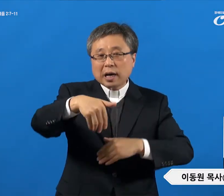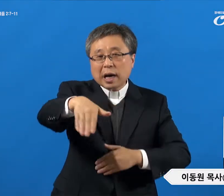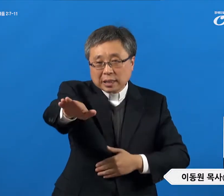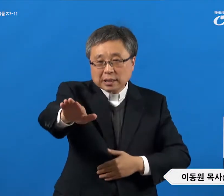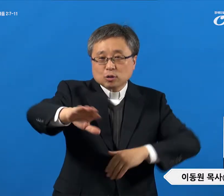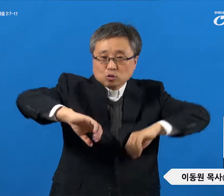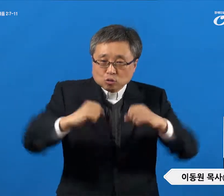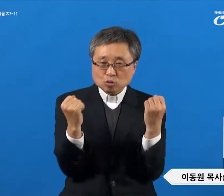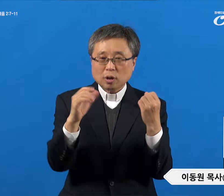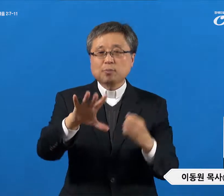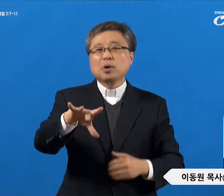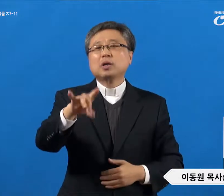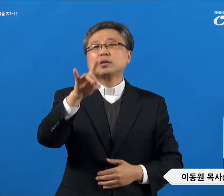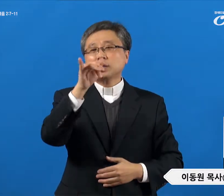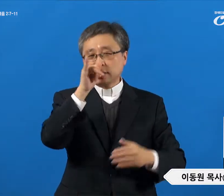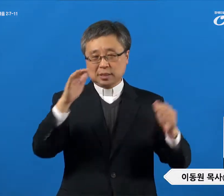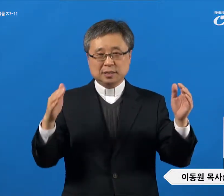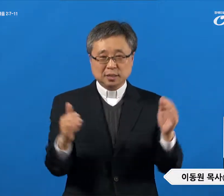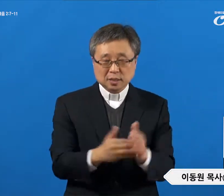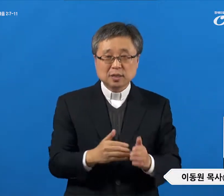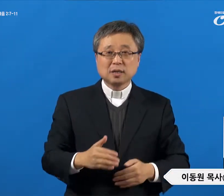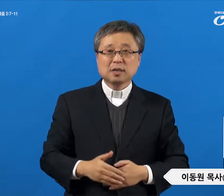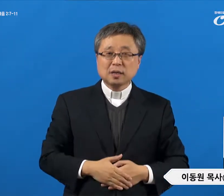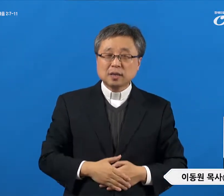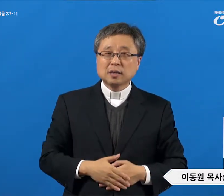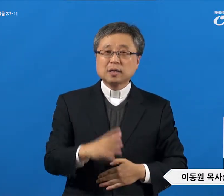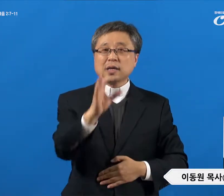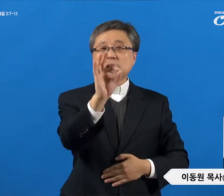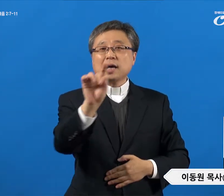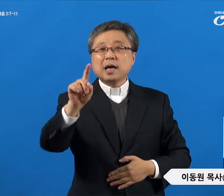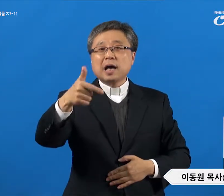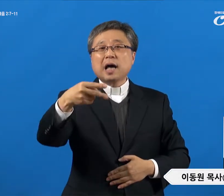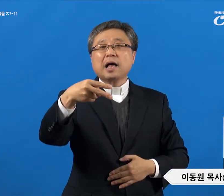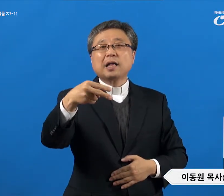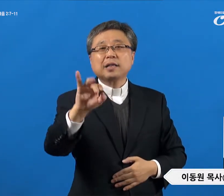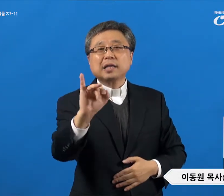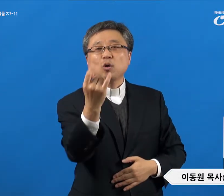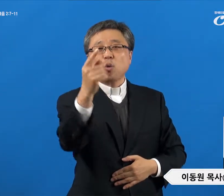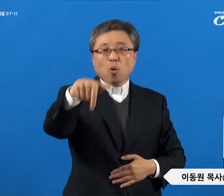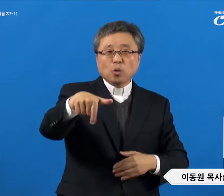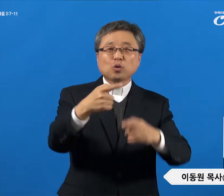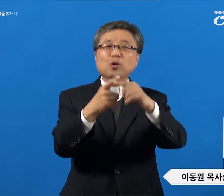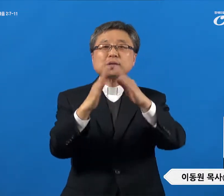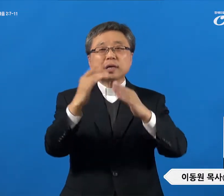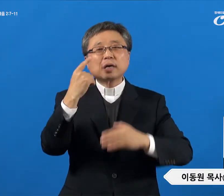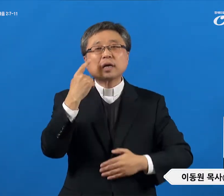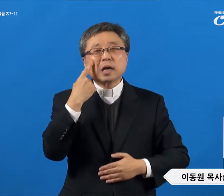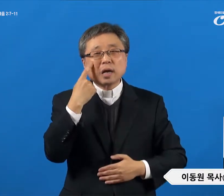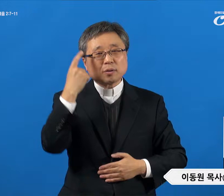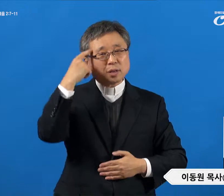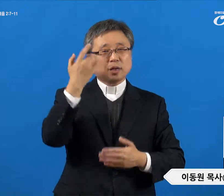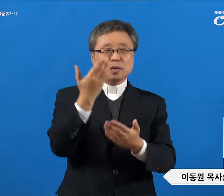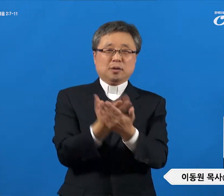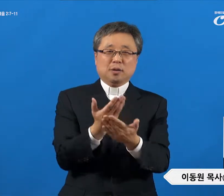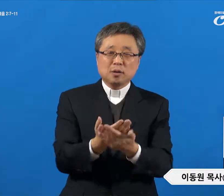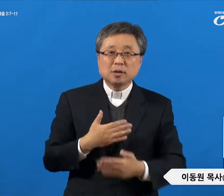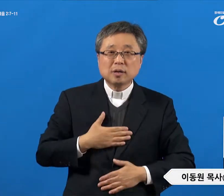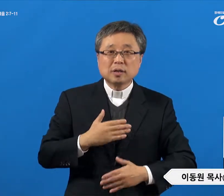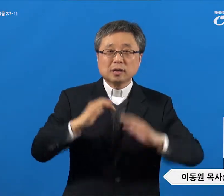순종이. 네. 안티옥 교회를 생각해 보세요. 안티옥 교회. 세상 모든 교회 가운데서 성경에